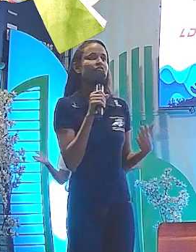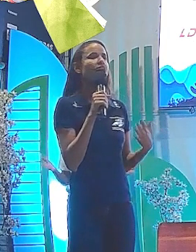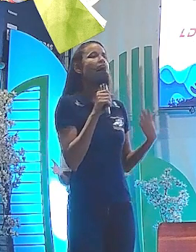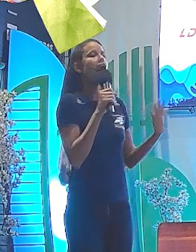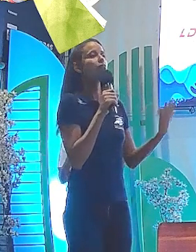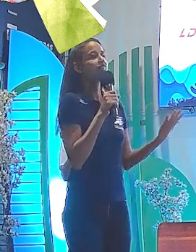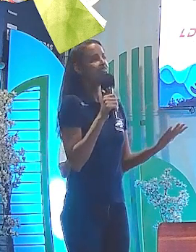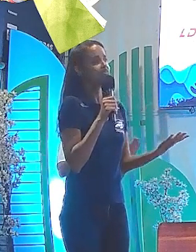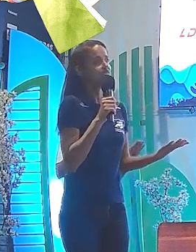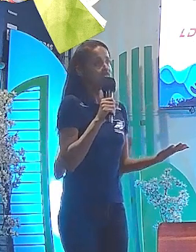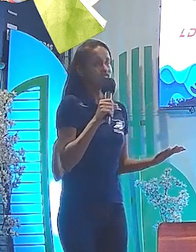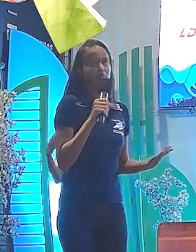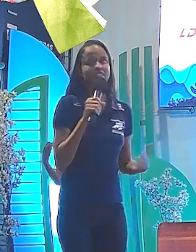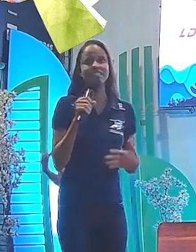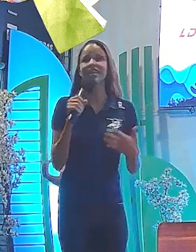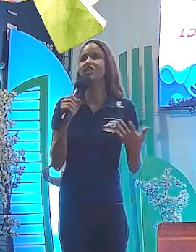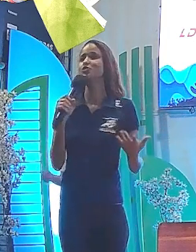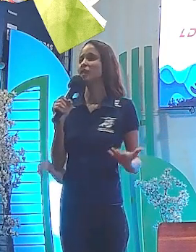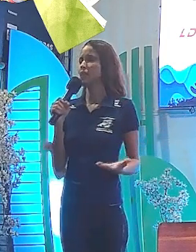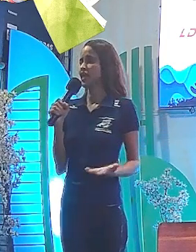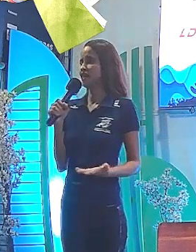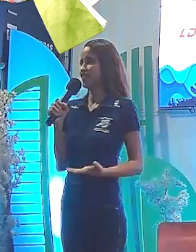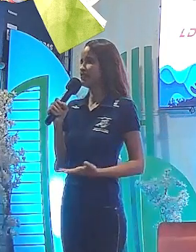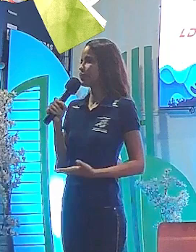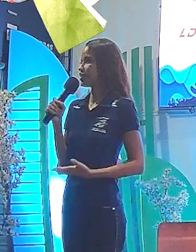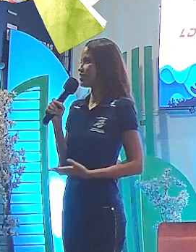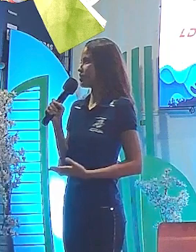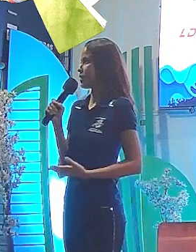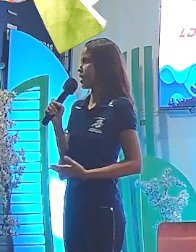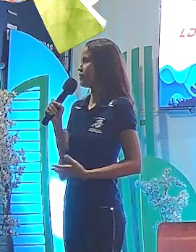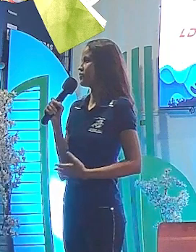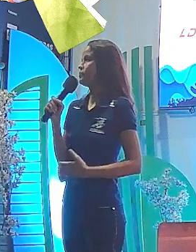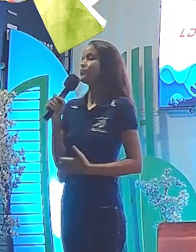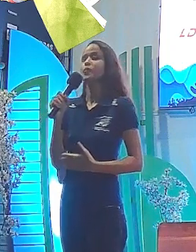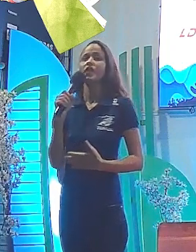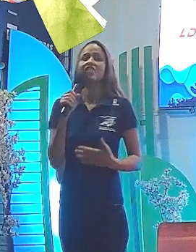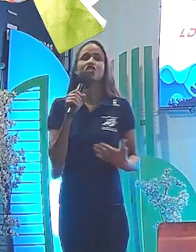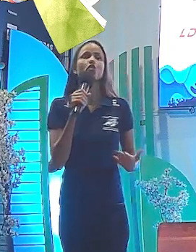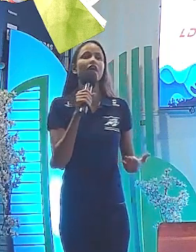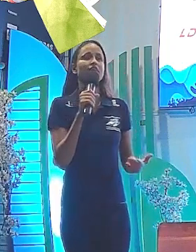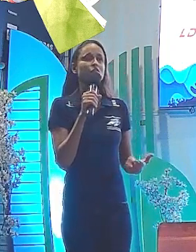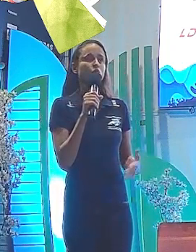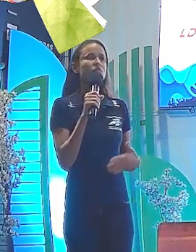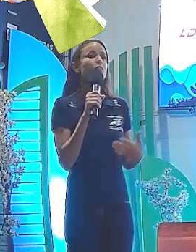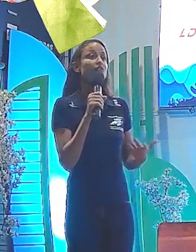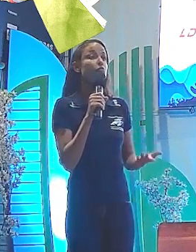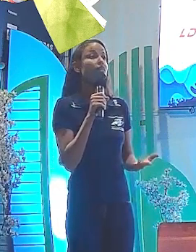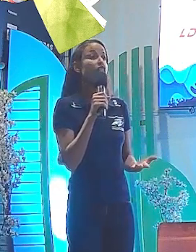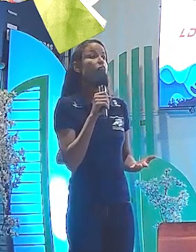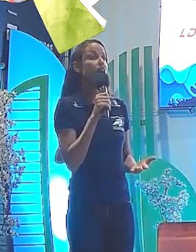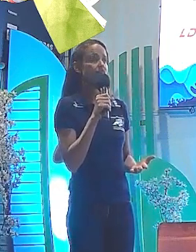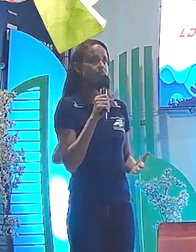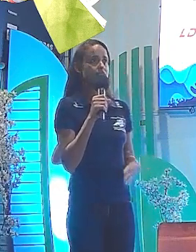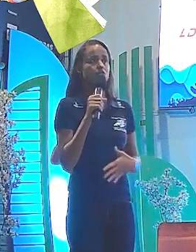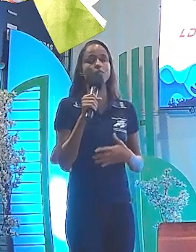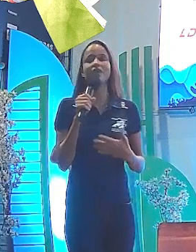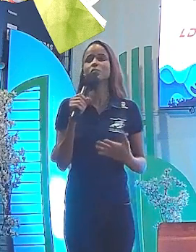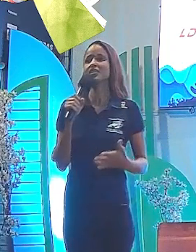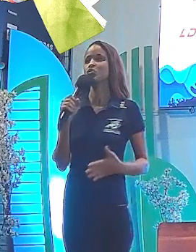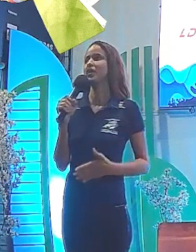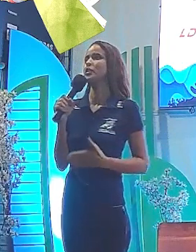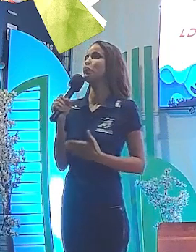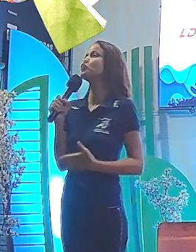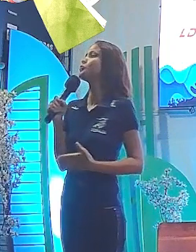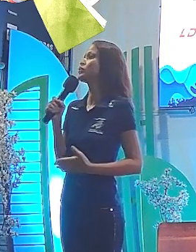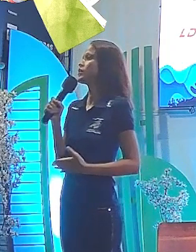que foi apelidado carinhosamente de Canto da Palavra durante a FIPF. A gente conhece como Espaço Baleia Jubarte. O Espaço